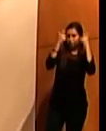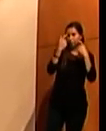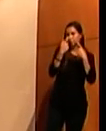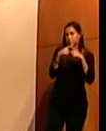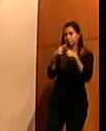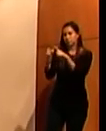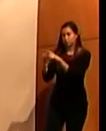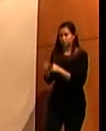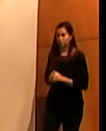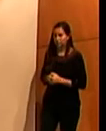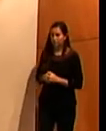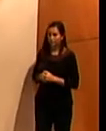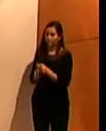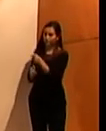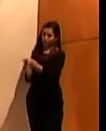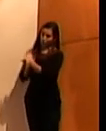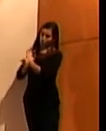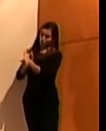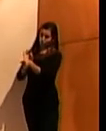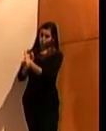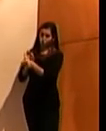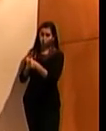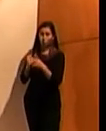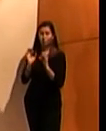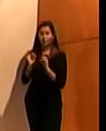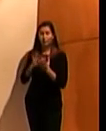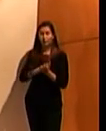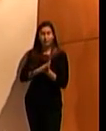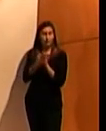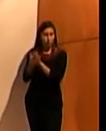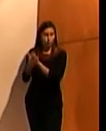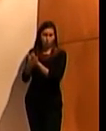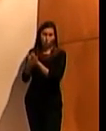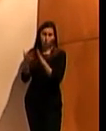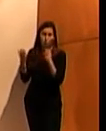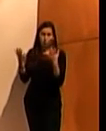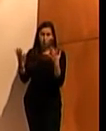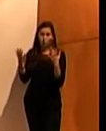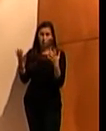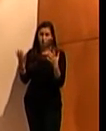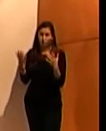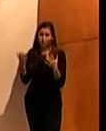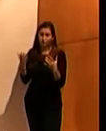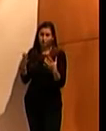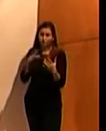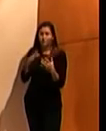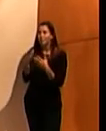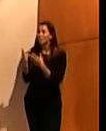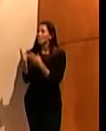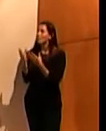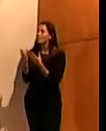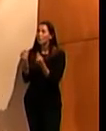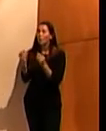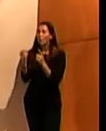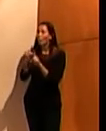Après l'abri, on parlait tout à l'heure de l'évolution de l'abri, on va certainement travailler sur, après, parce qu'il y avait des questionnaires, etc., on a eu beaucoup de retours sur